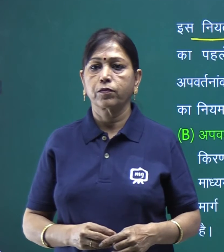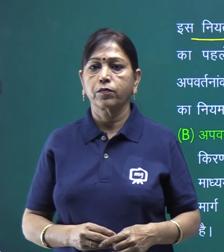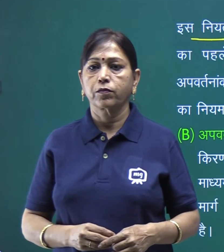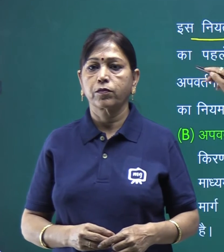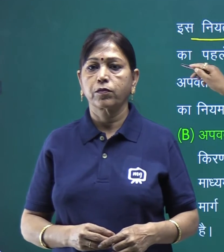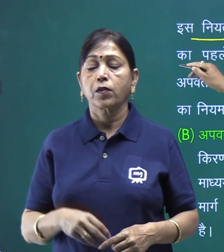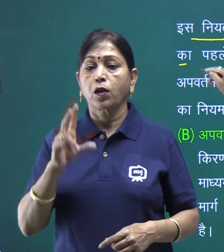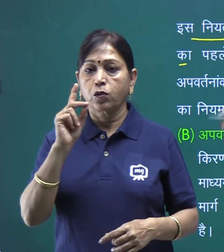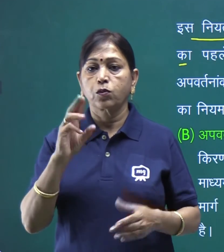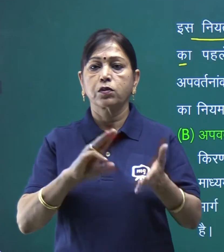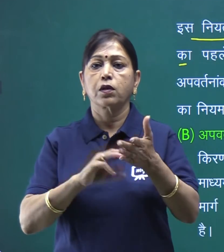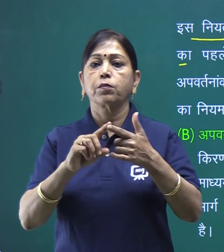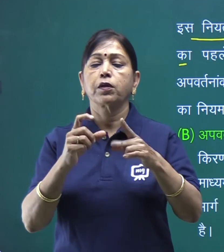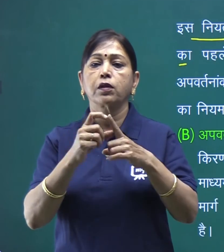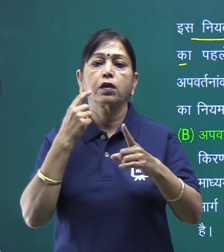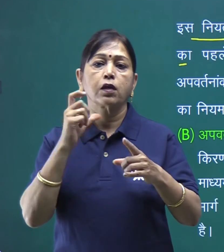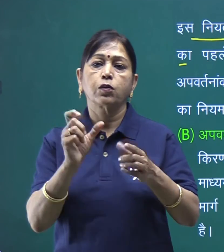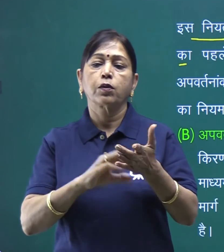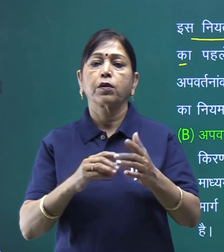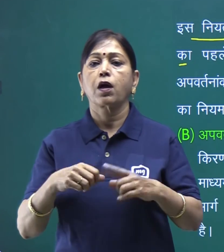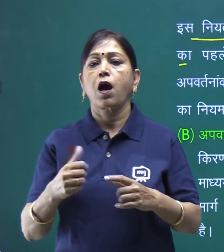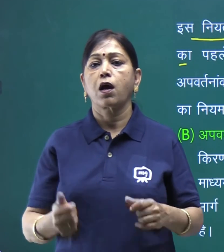दूसरे माध्यम का